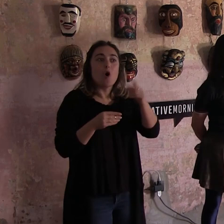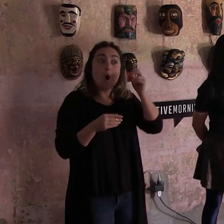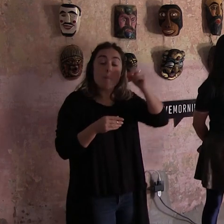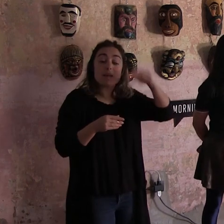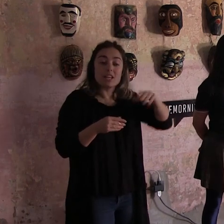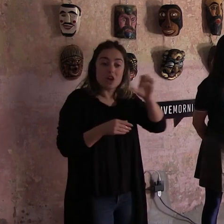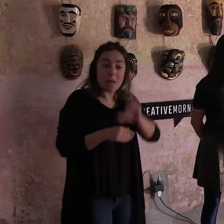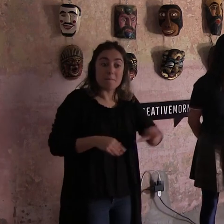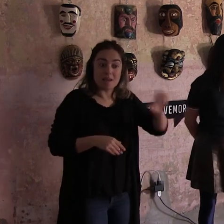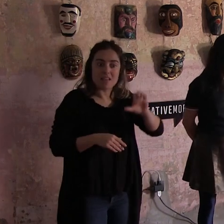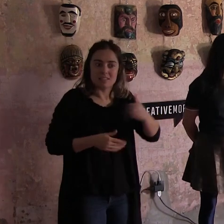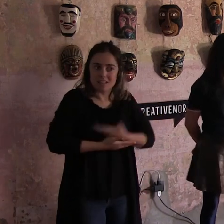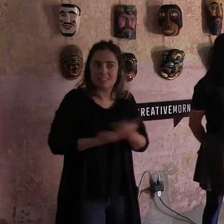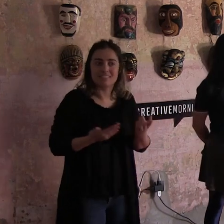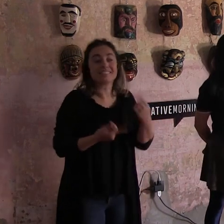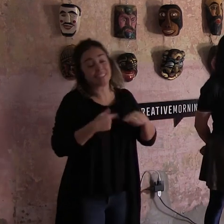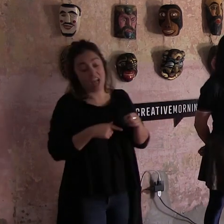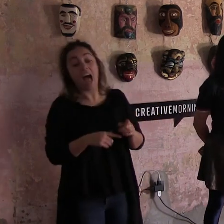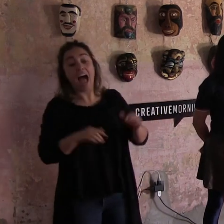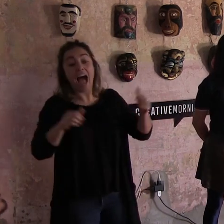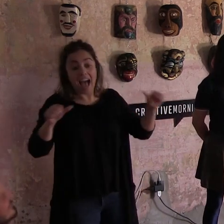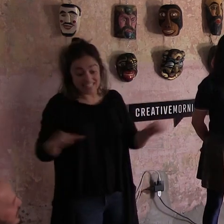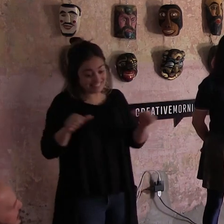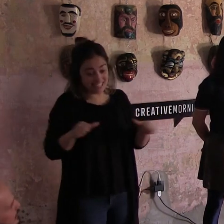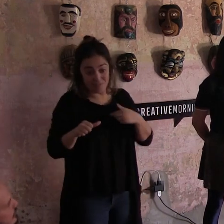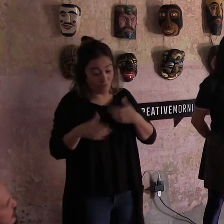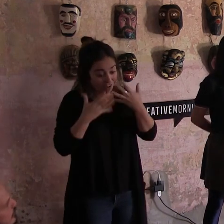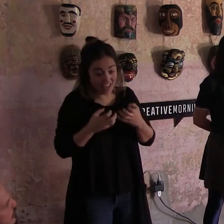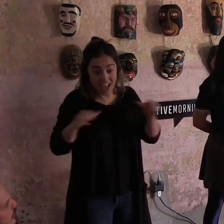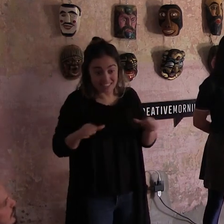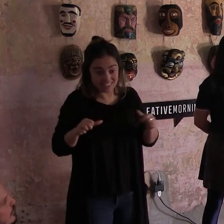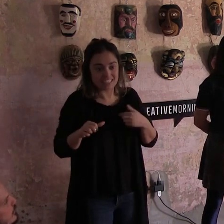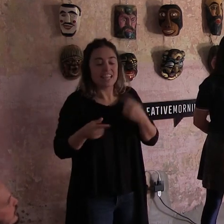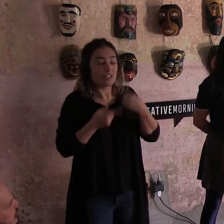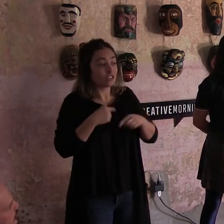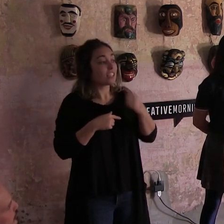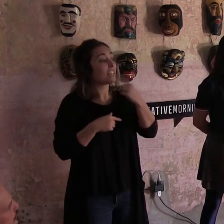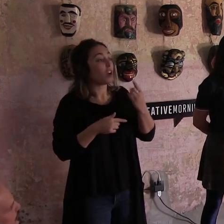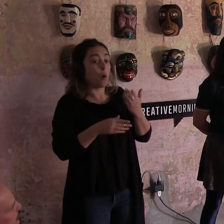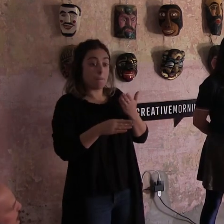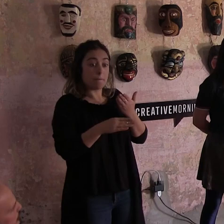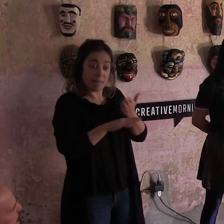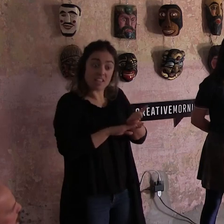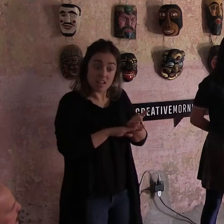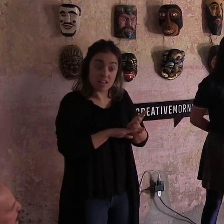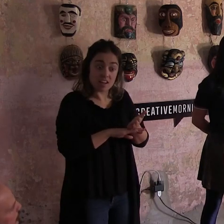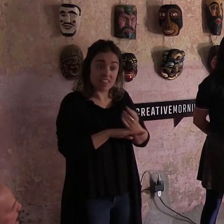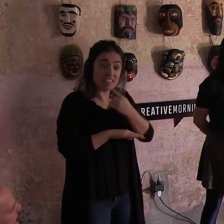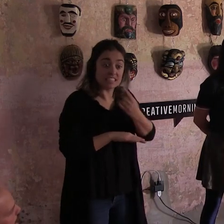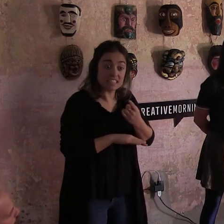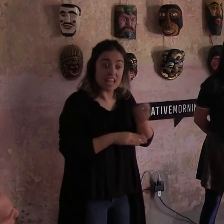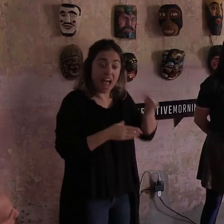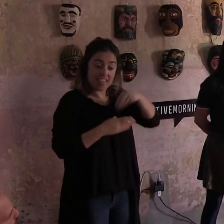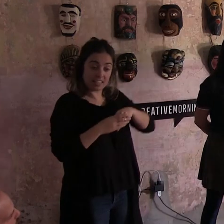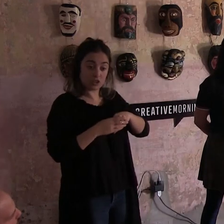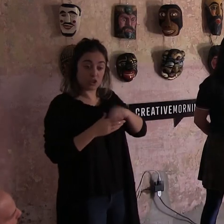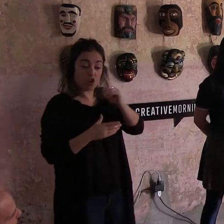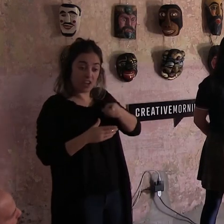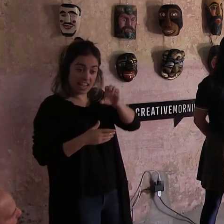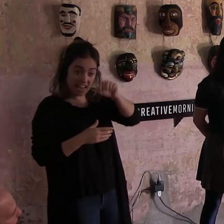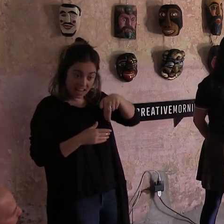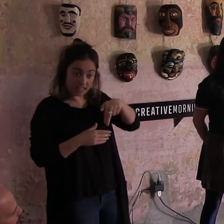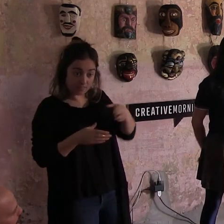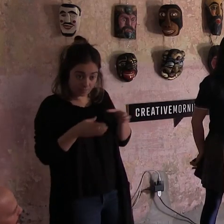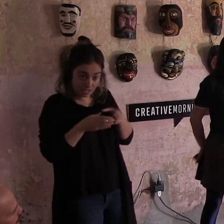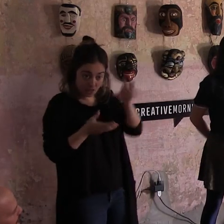Hacé lo que querés que pase, te digo, pero plantealo, porque es muy importante. Nosotros dentro de GEN tenemos unos programas